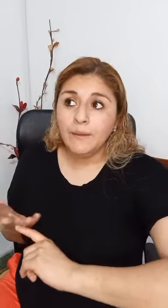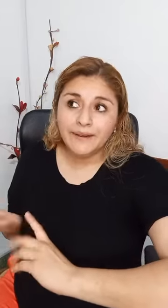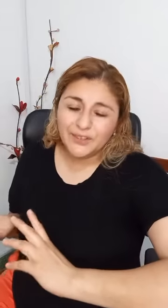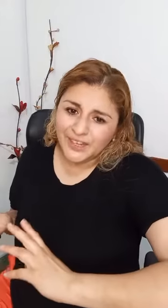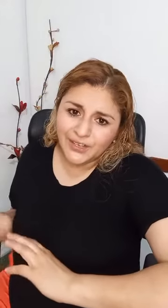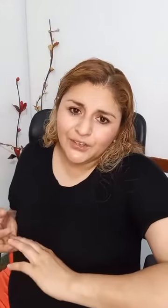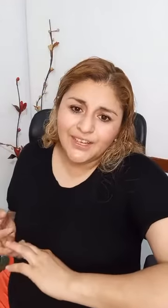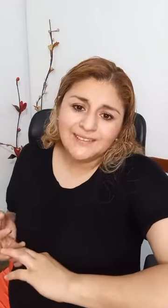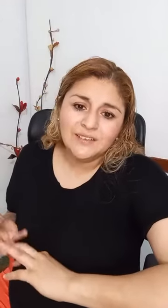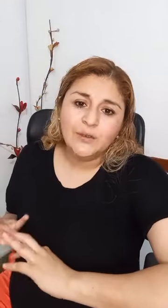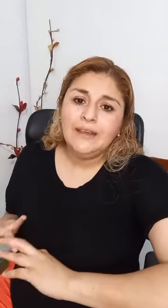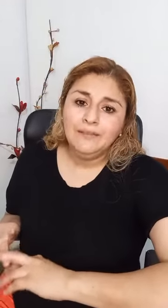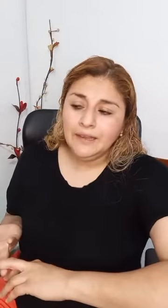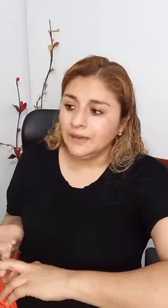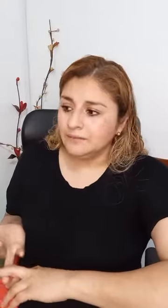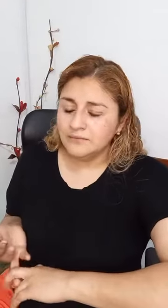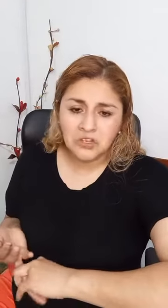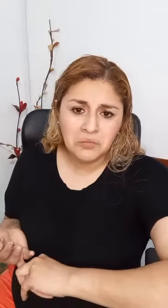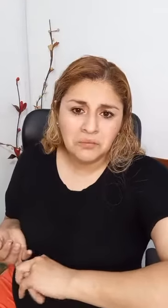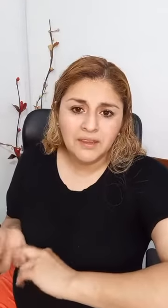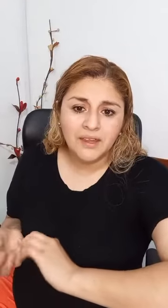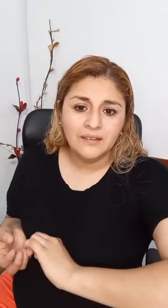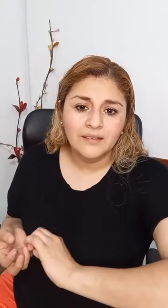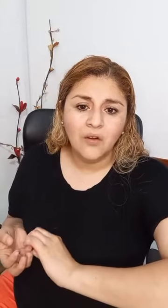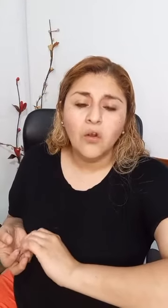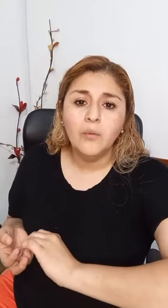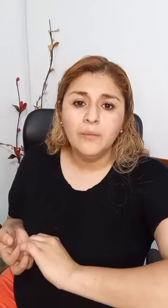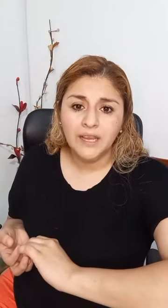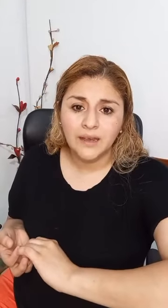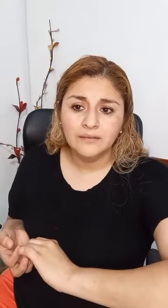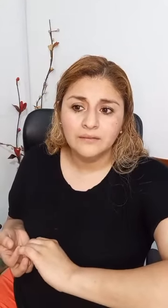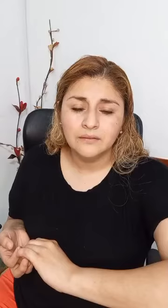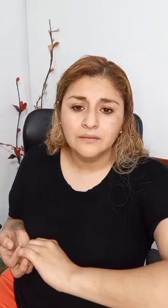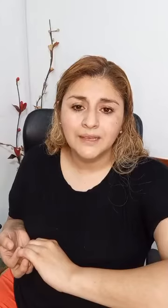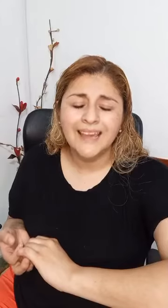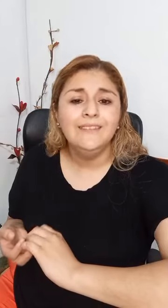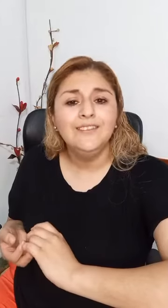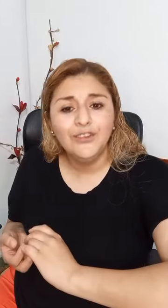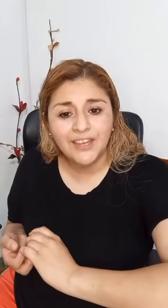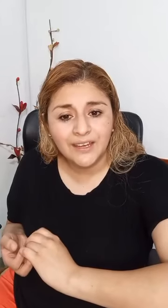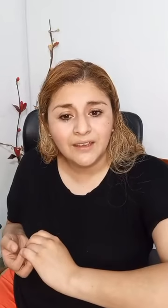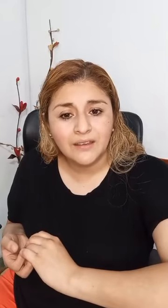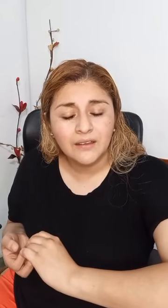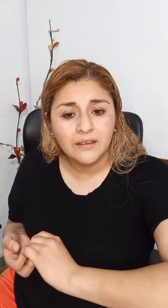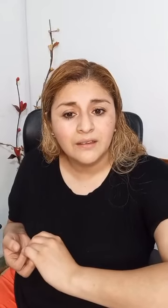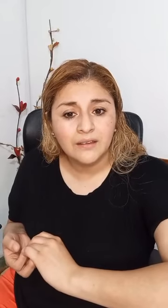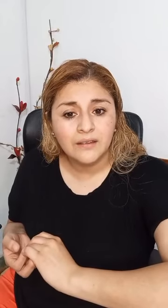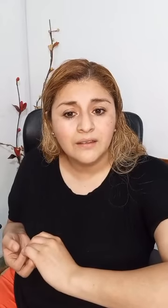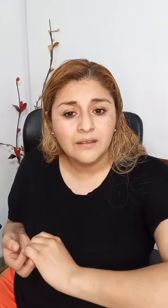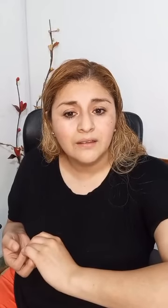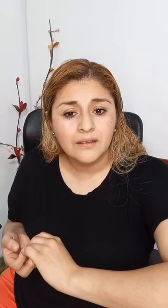Una persona que no tiene acceso a la Biblia, ¿cómo mide o cómo mira? ¿Qué visión tiene?